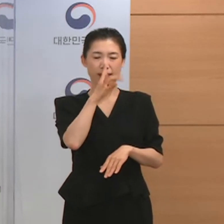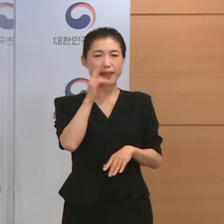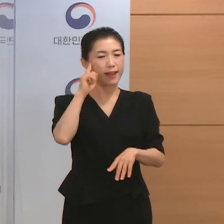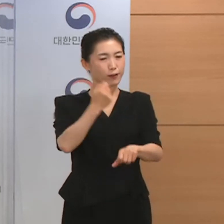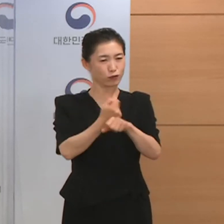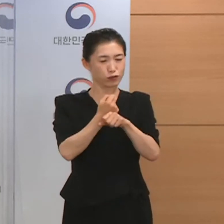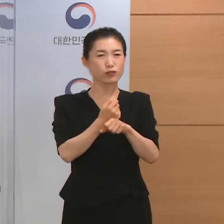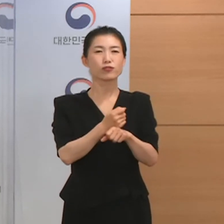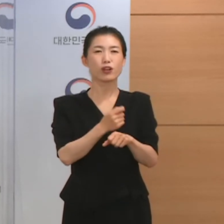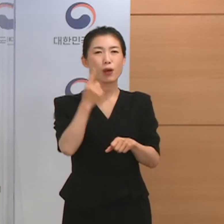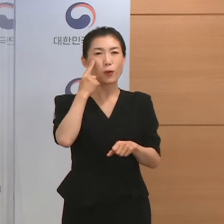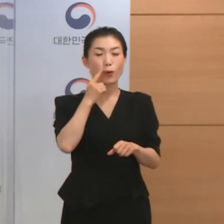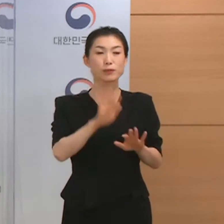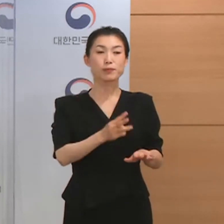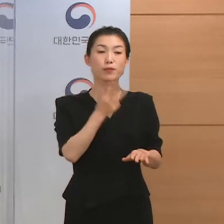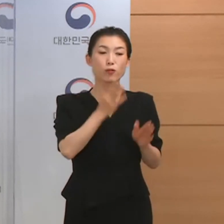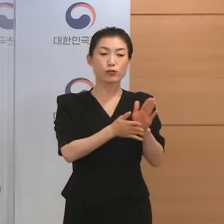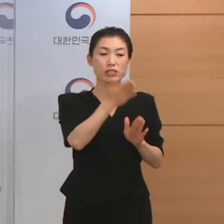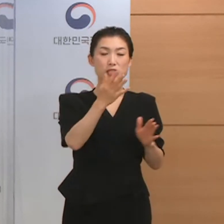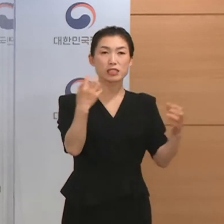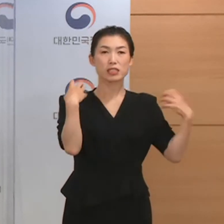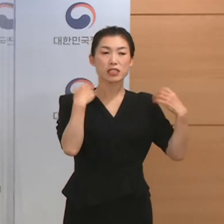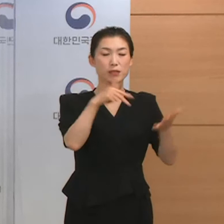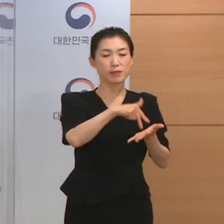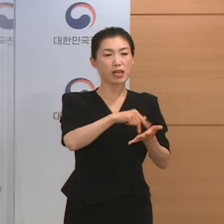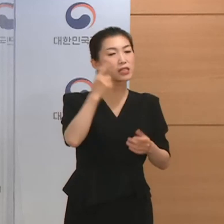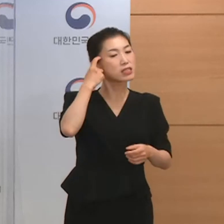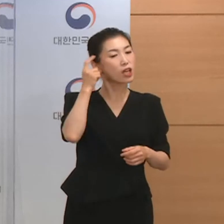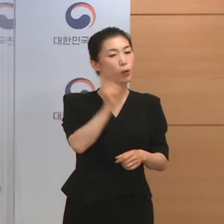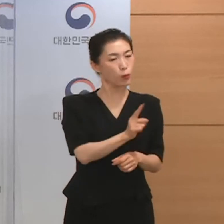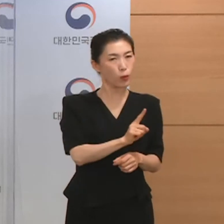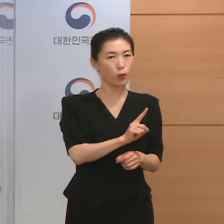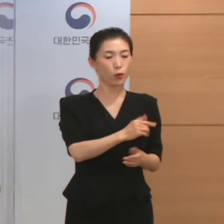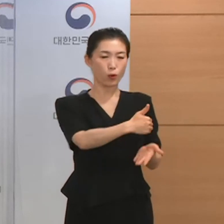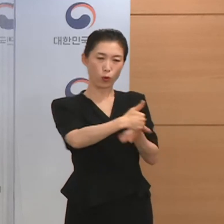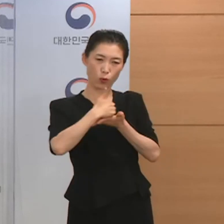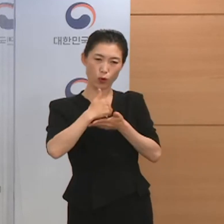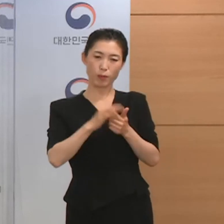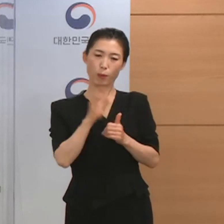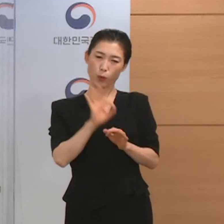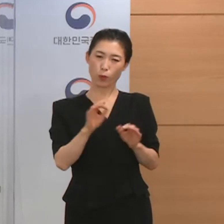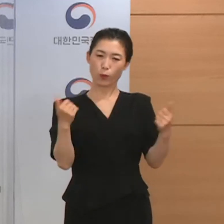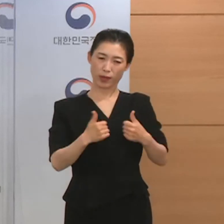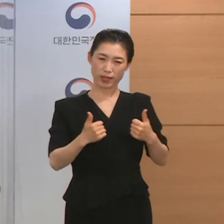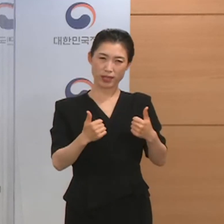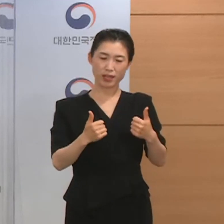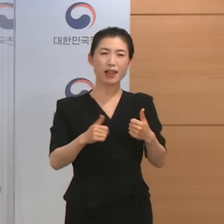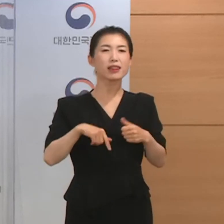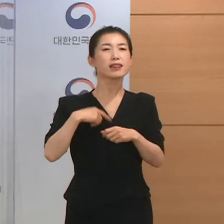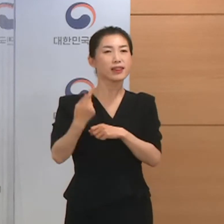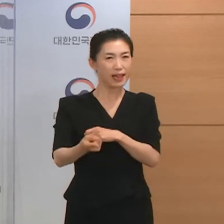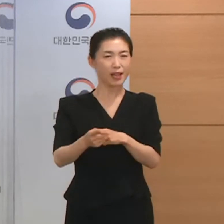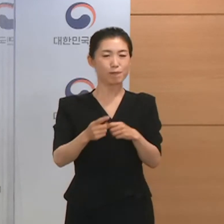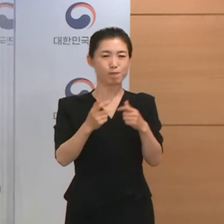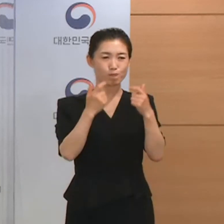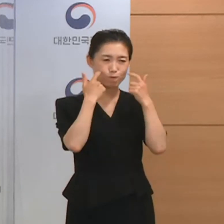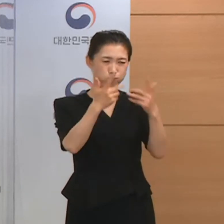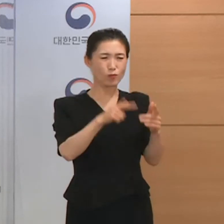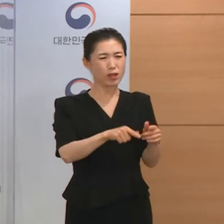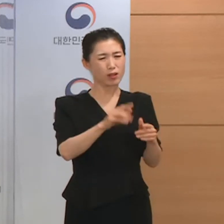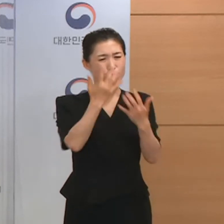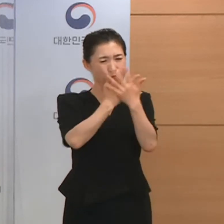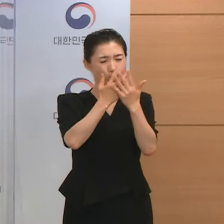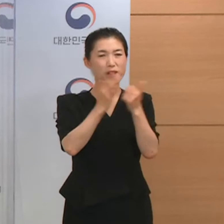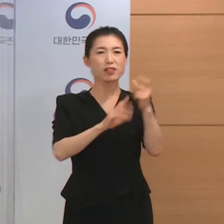한번 서울시가 가지고 있는 의견 수렴 절차를 통해서 의견을 수렴해서 방안을 구체화해 줄 것을 요구한